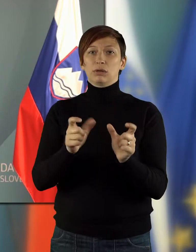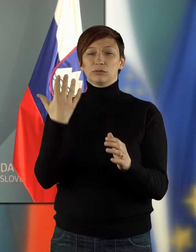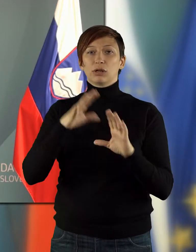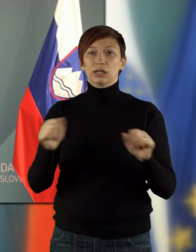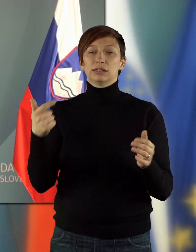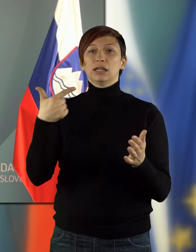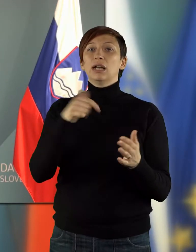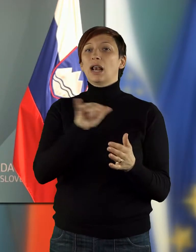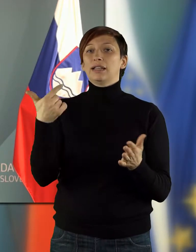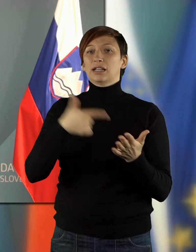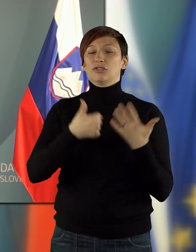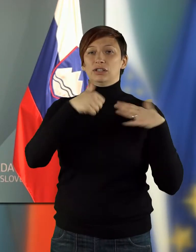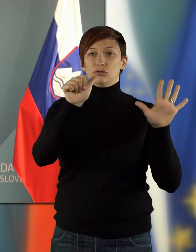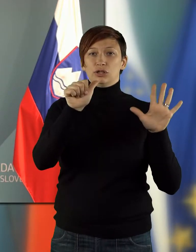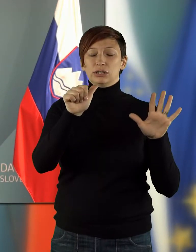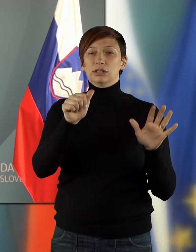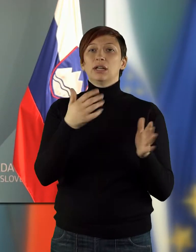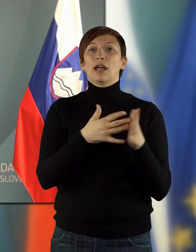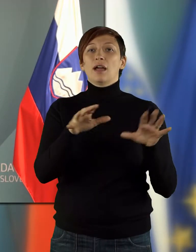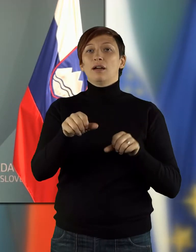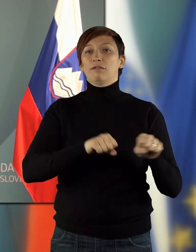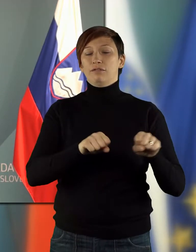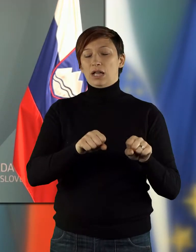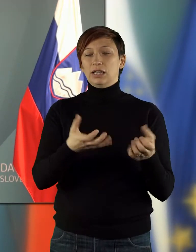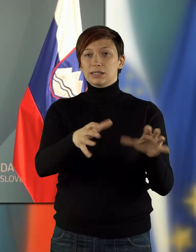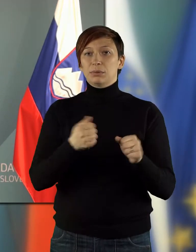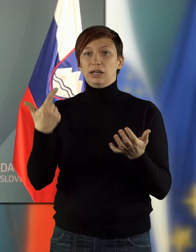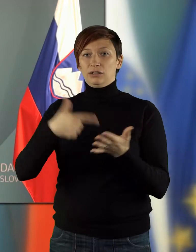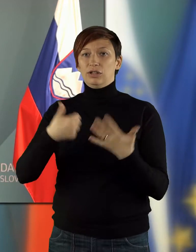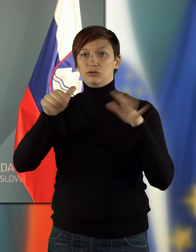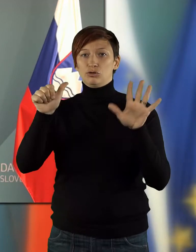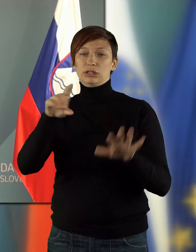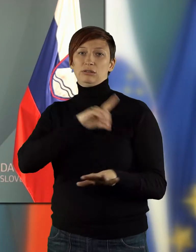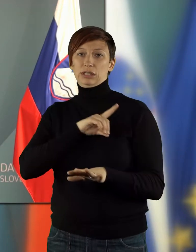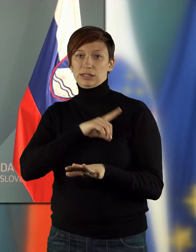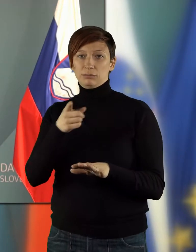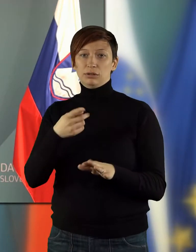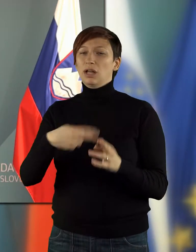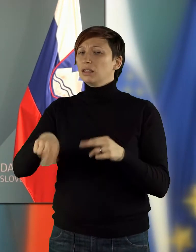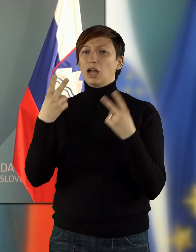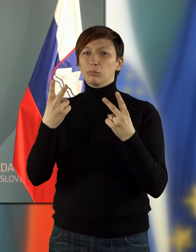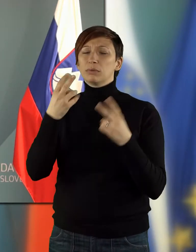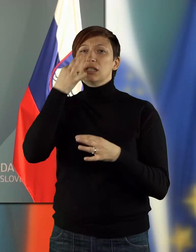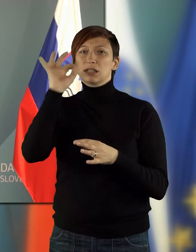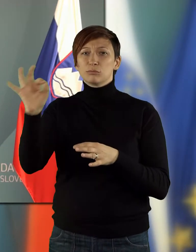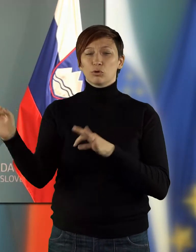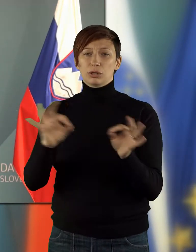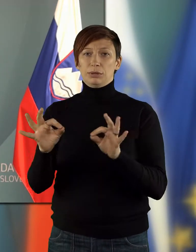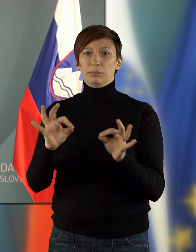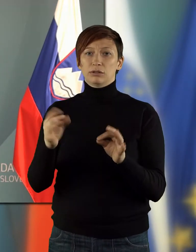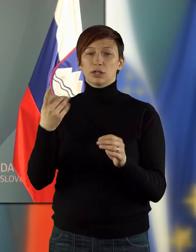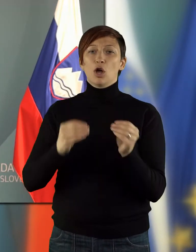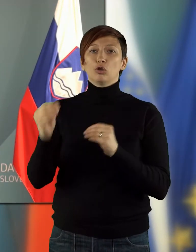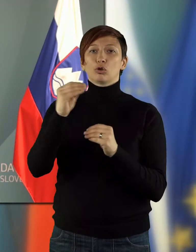ga naredili v letu 2016 in ga je vlada sprejela leta 2016 v decembru. Najpomembnejše za